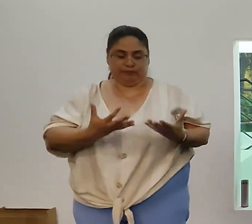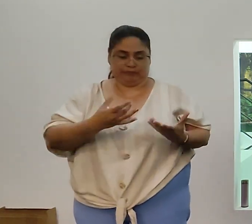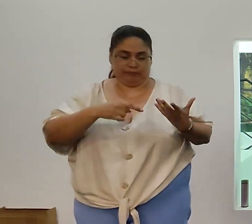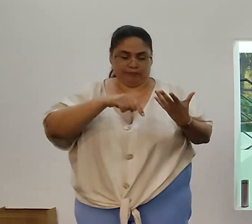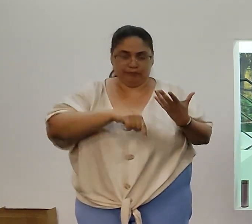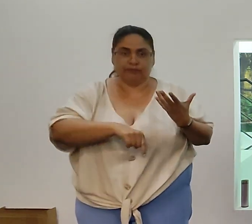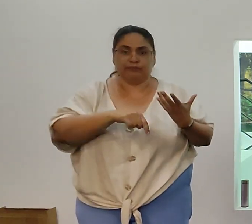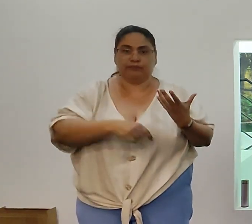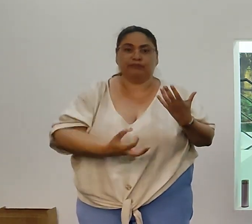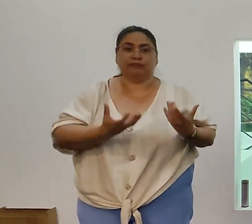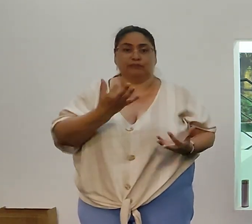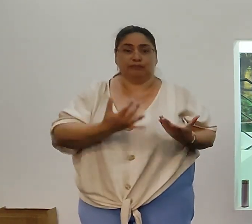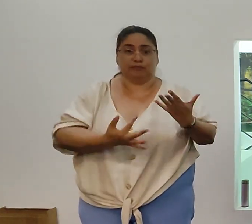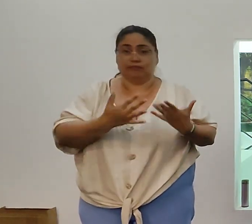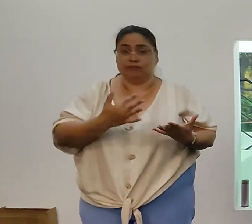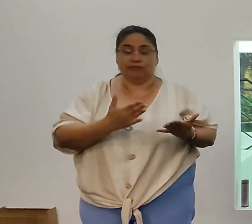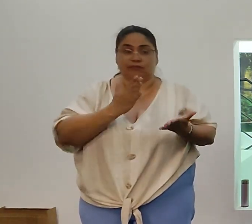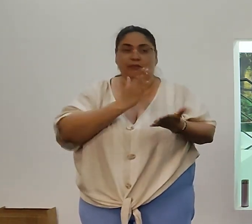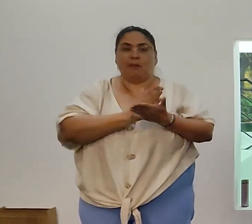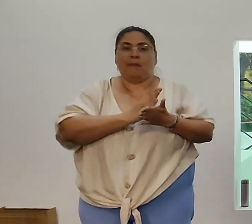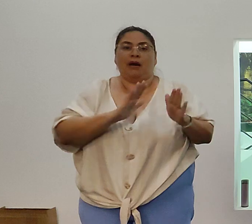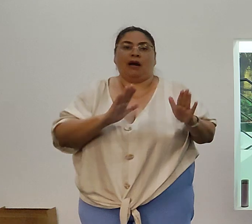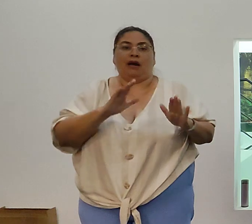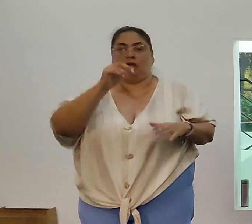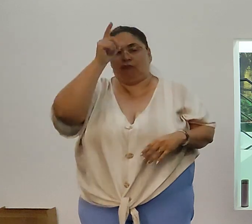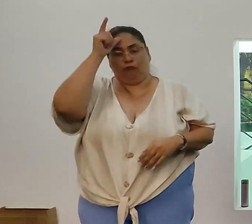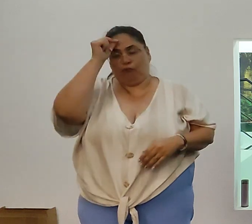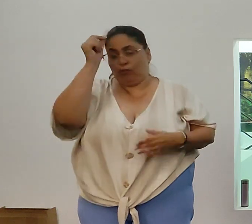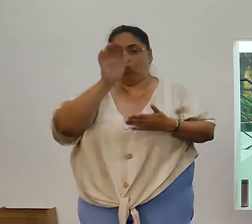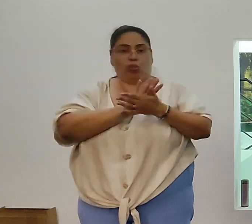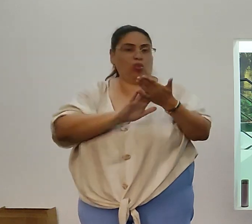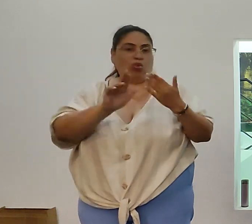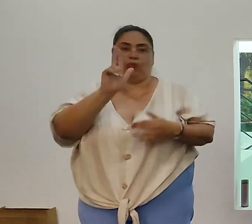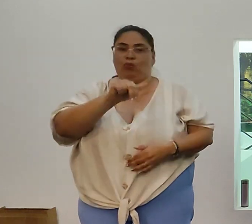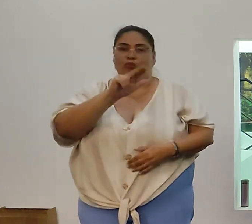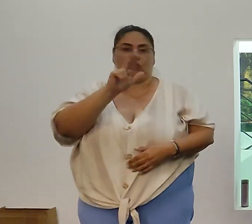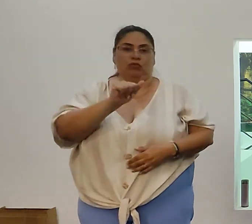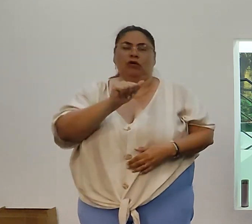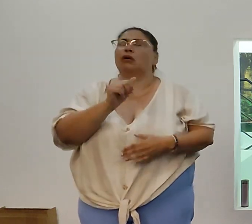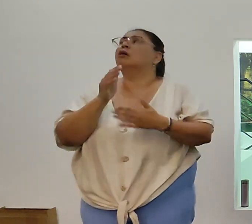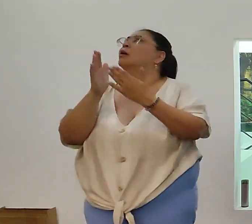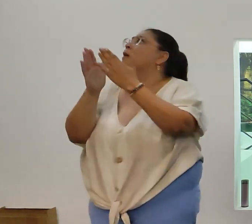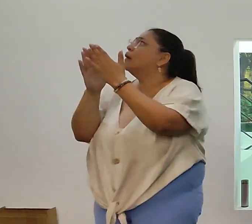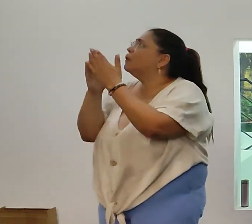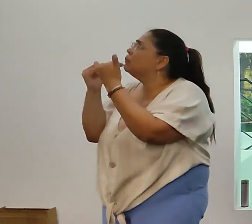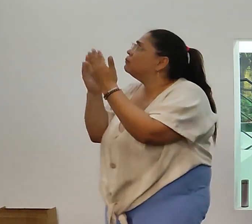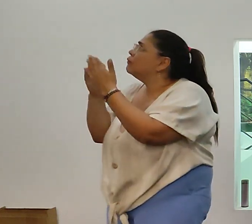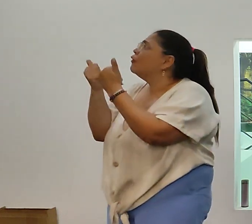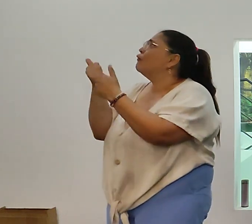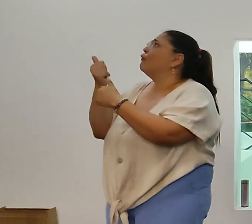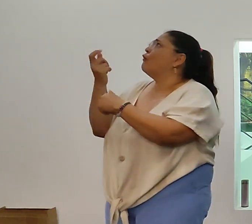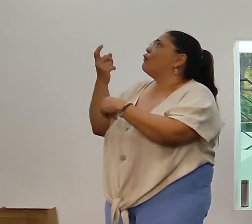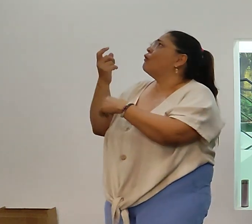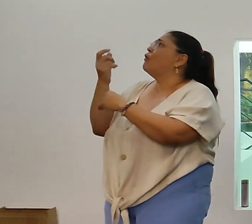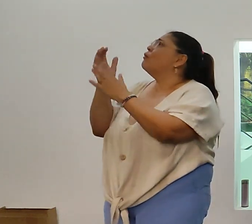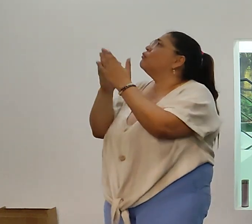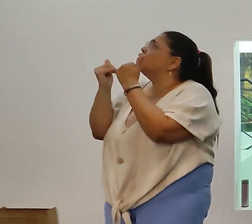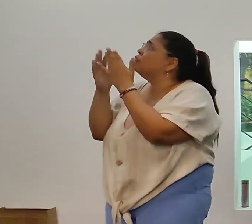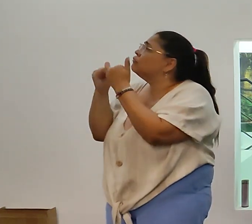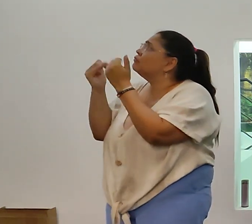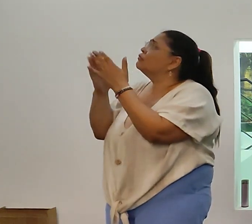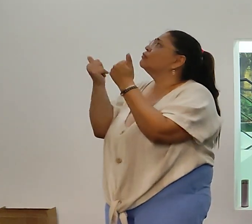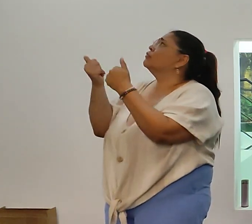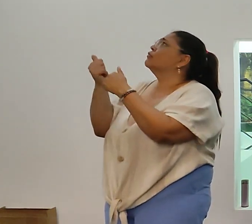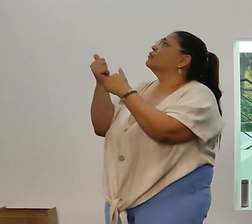porque ele diz o seguinte: Pai Abraão, peça, por favor,